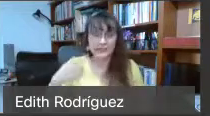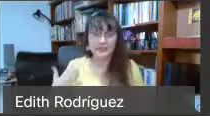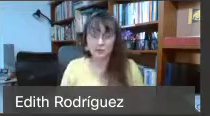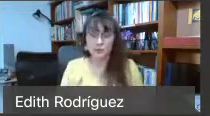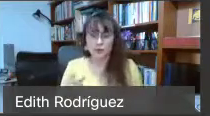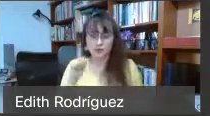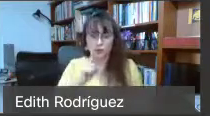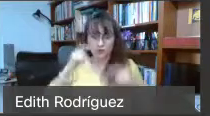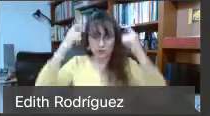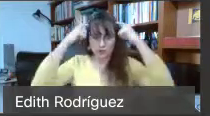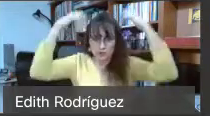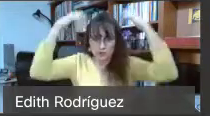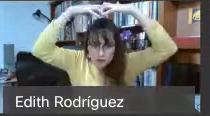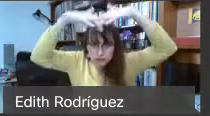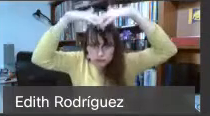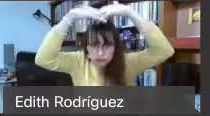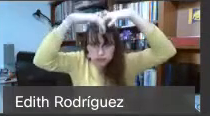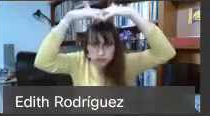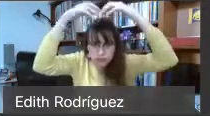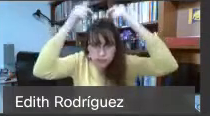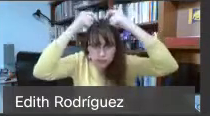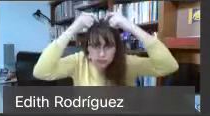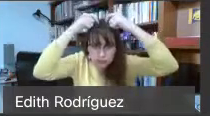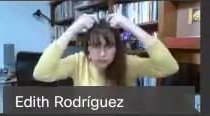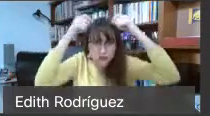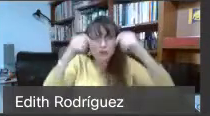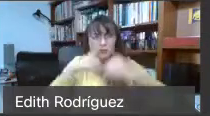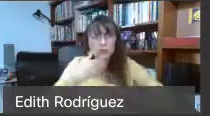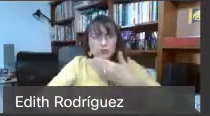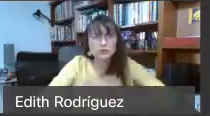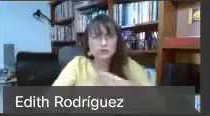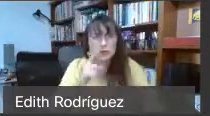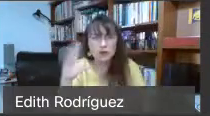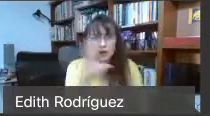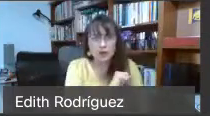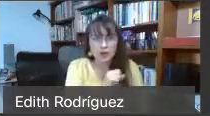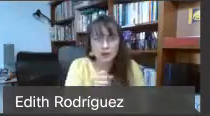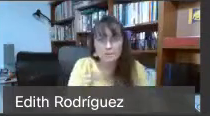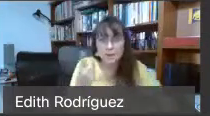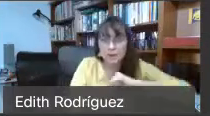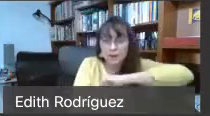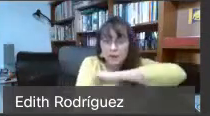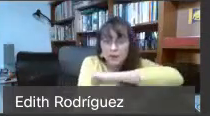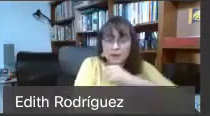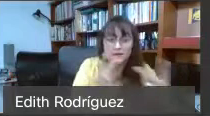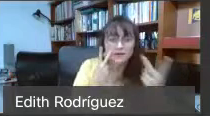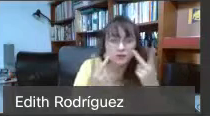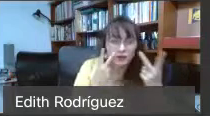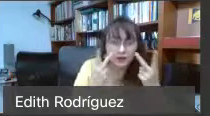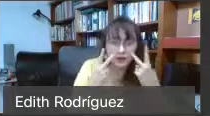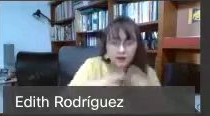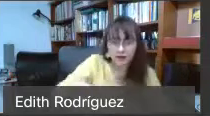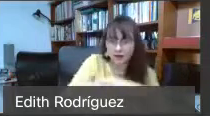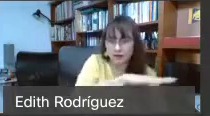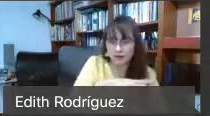del tiempo, desde su gramática, porque les repito que son lenguas distintas. Entonces, nuestro cerebro tiene que